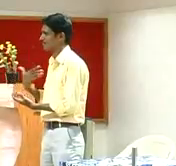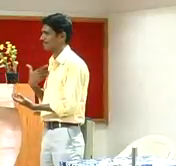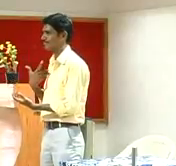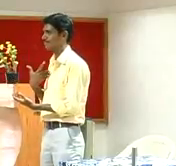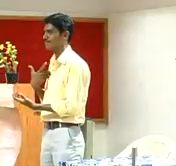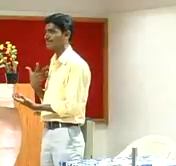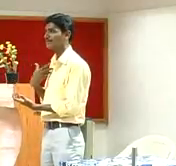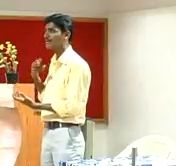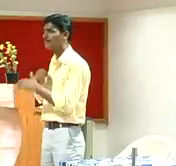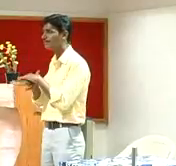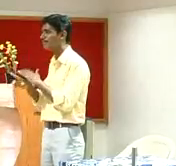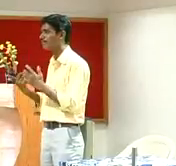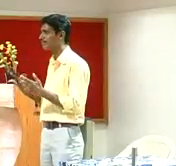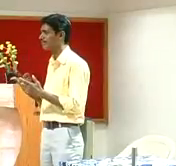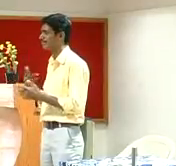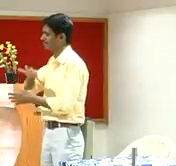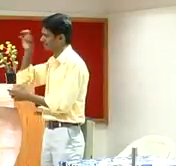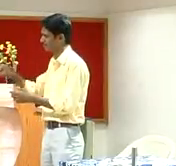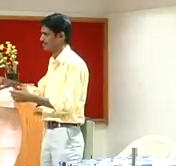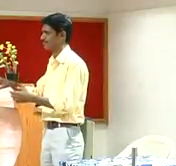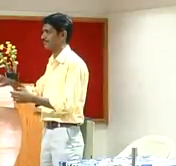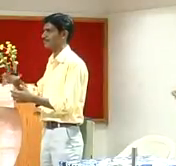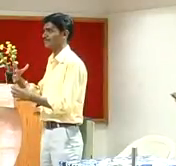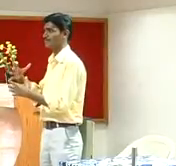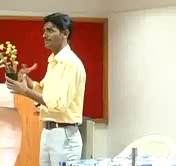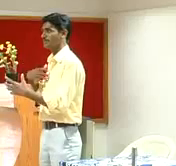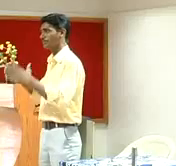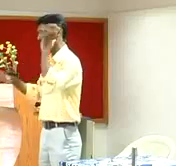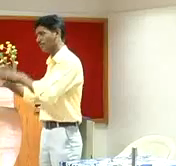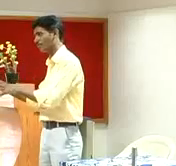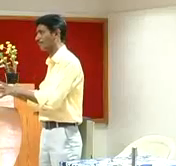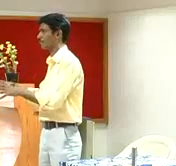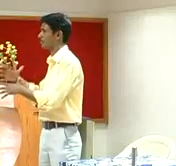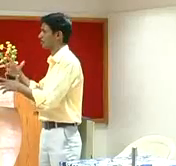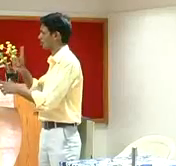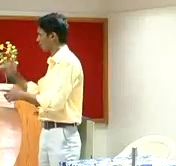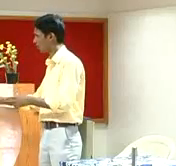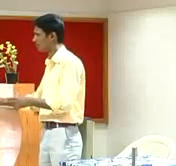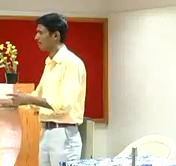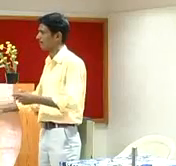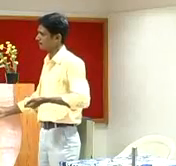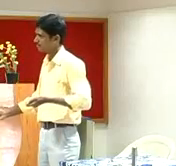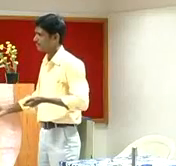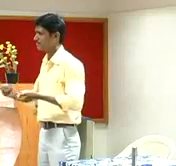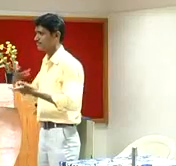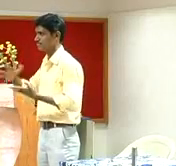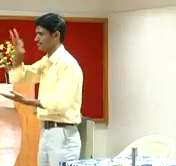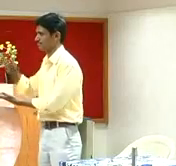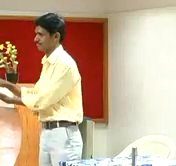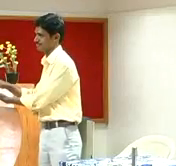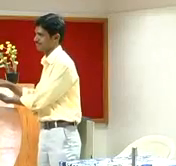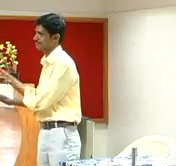इट कम्स अंडर दिस टॉर्चर, cruelty and treatment and degradation. So